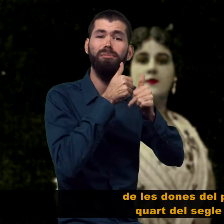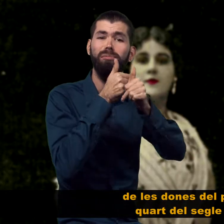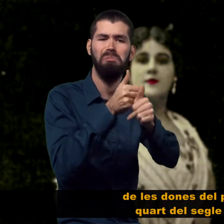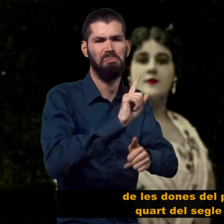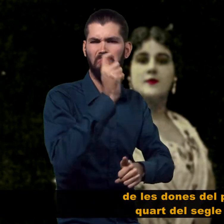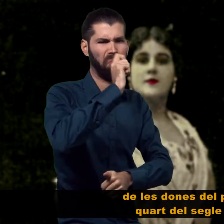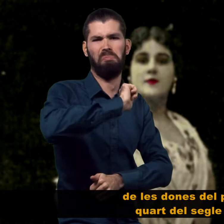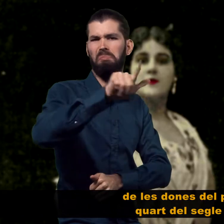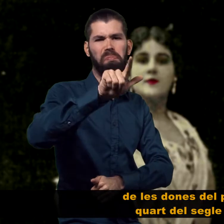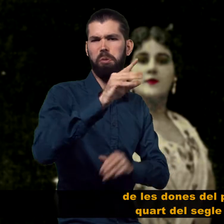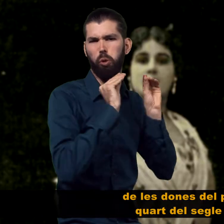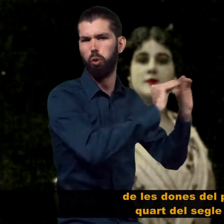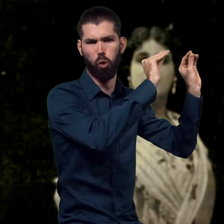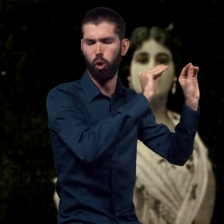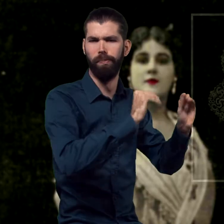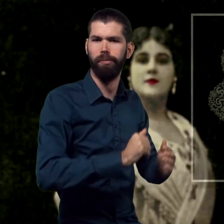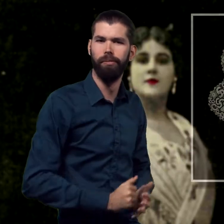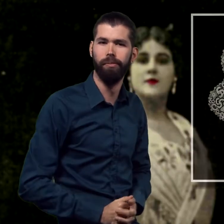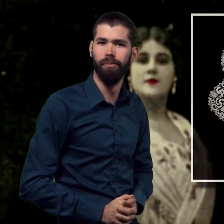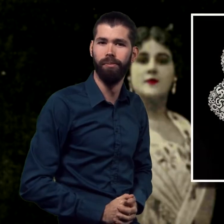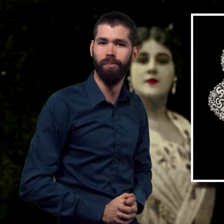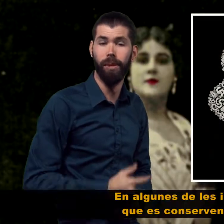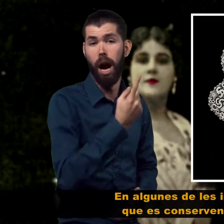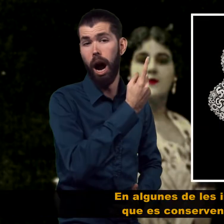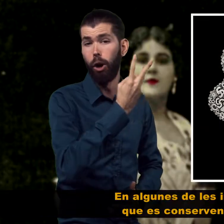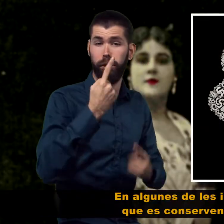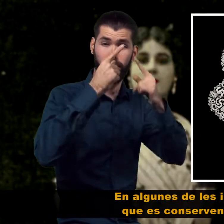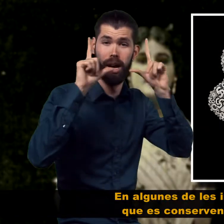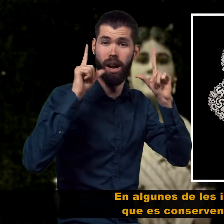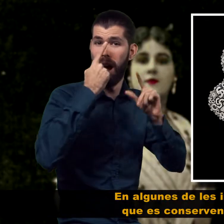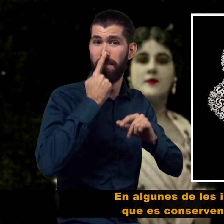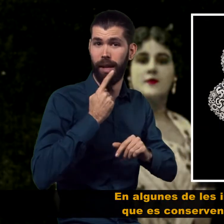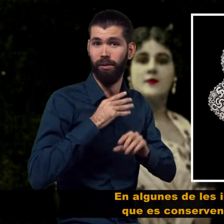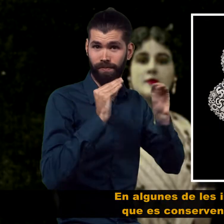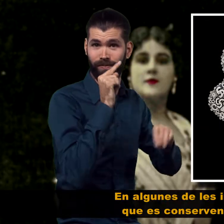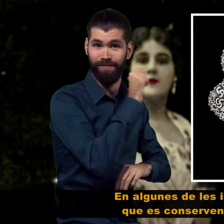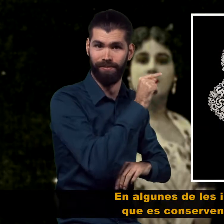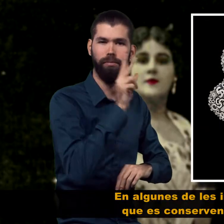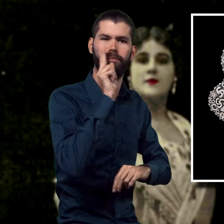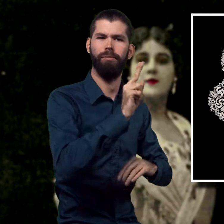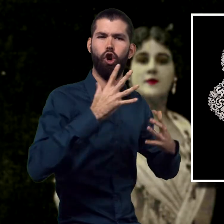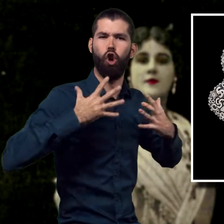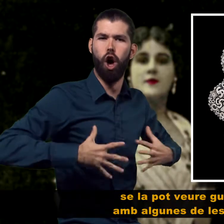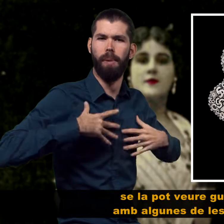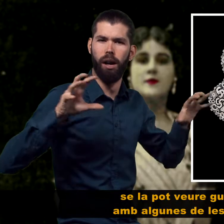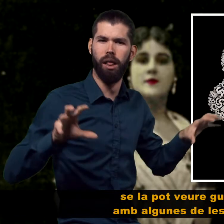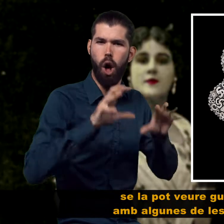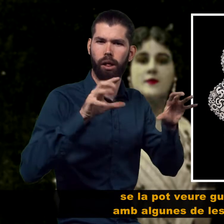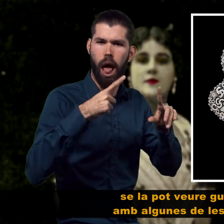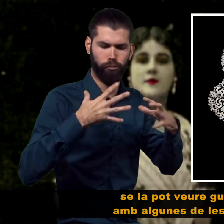En algunes de les imatges que es conserven d'ella, se la pot veure guarnida amb algunes de les puntes que es conserven de la seva col·lecció.